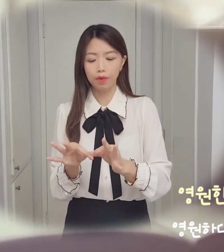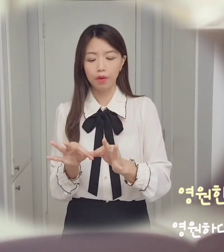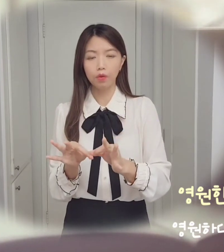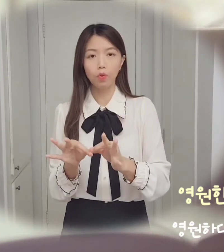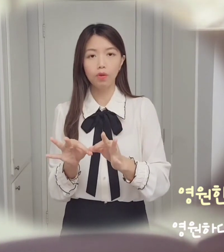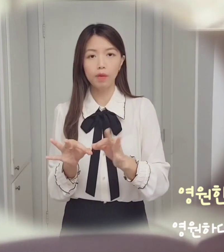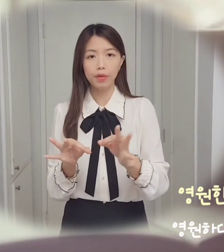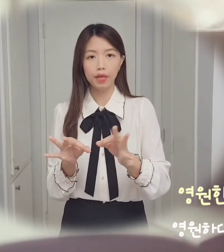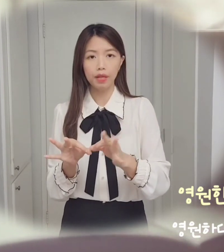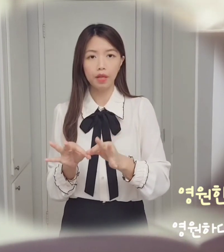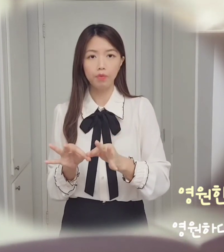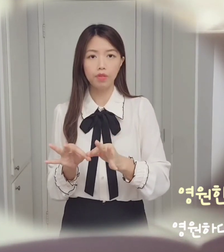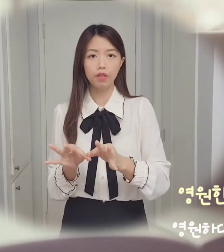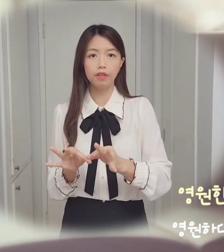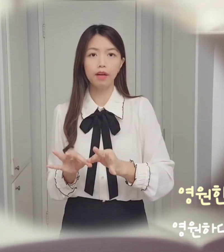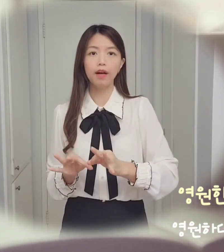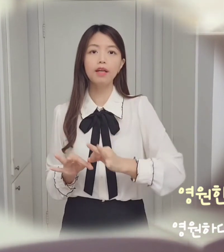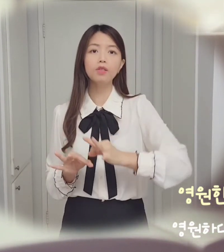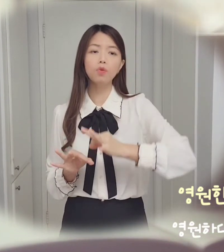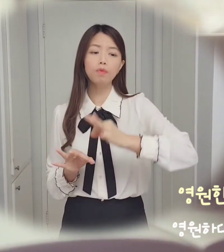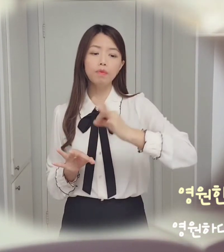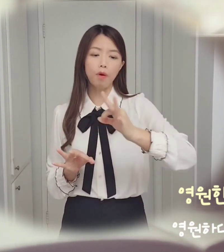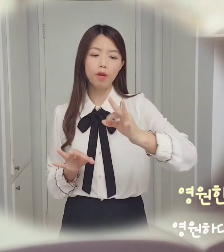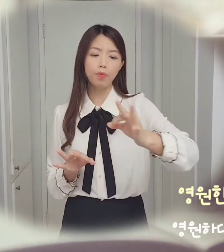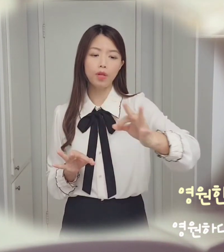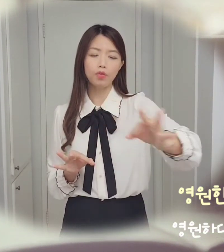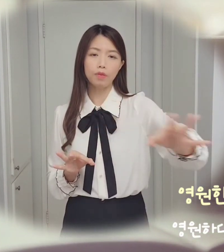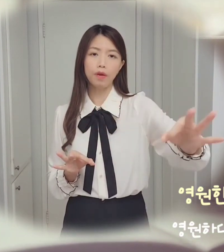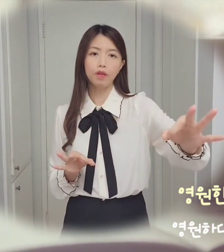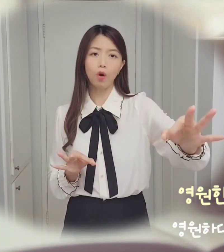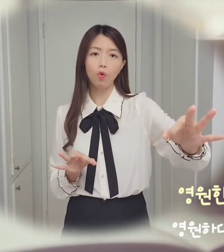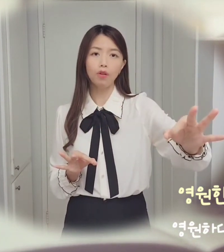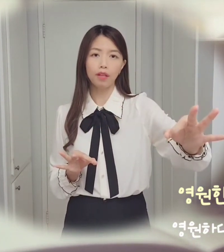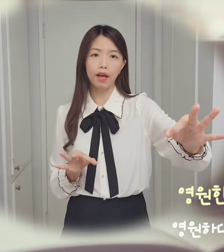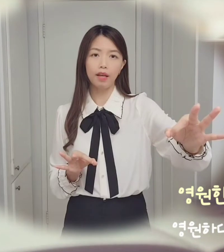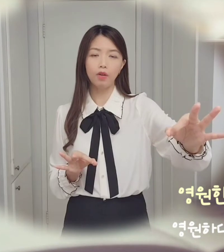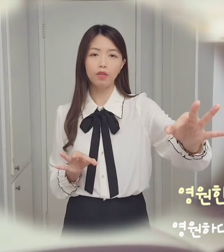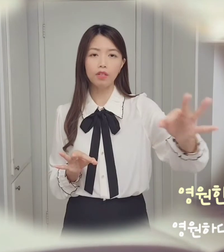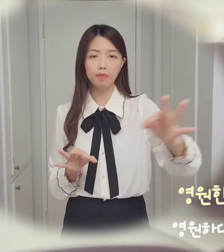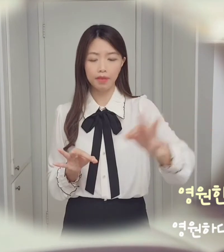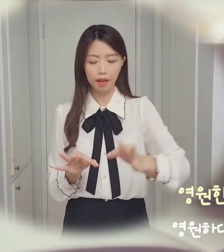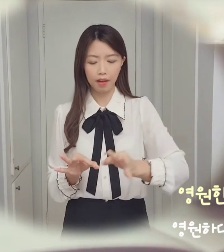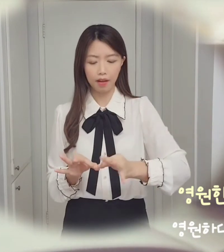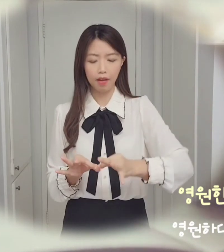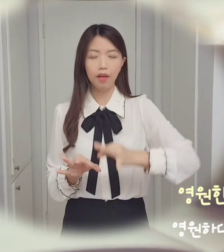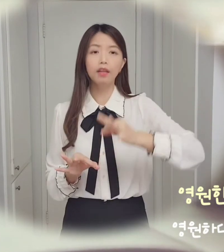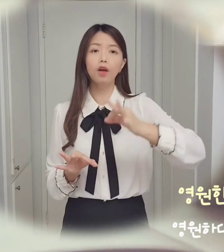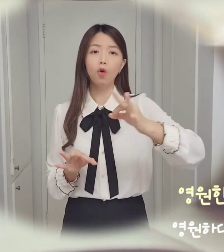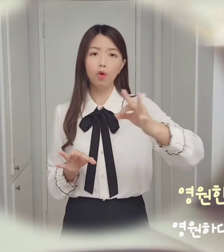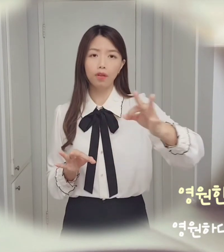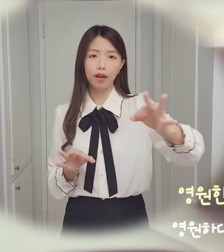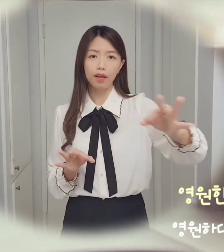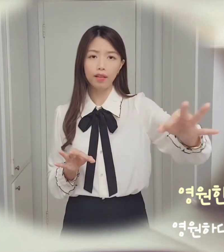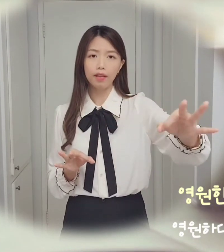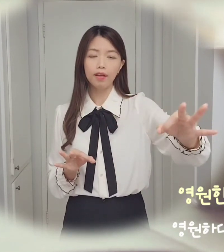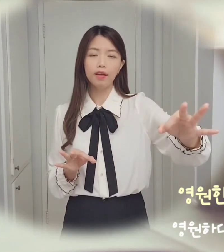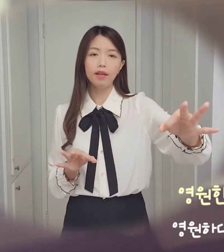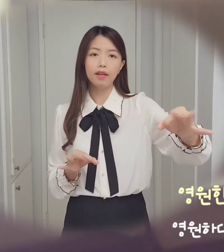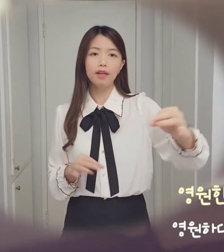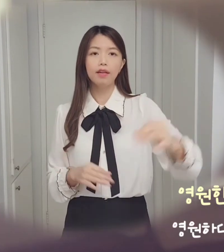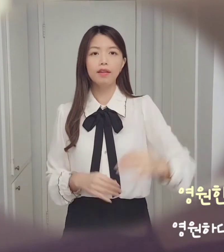붙여주셔서 동그라미끼리 이렇게 붙이셨다가 한 손만 멀리 보내주시면 영원하다 이런 뜻입니다.